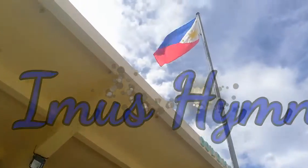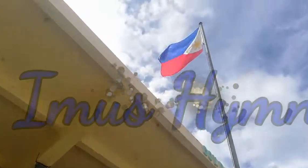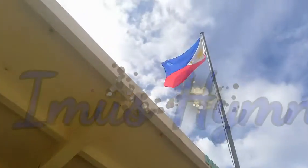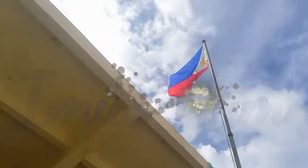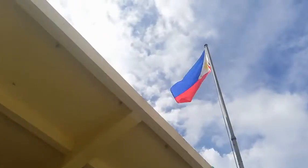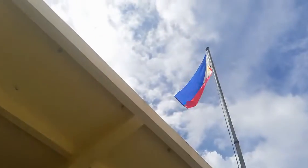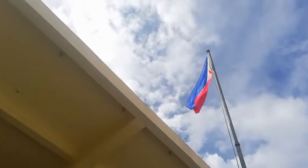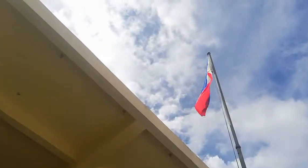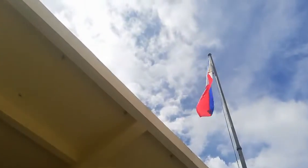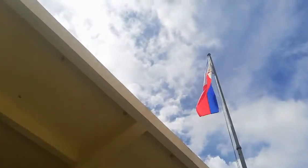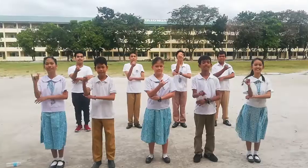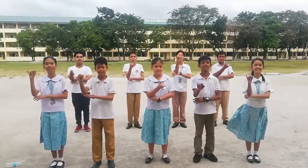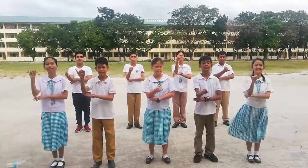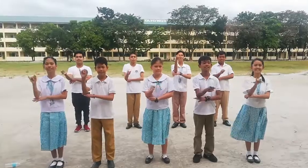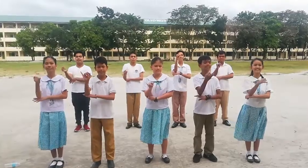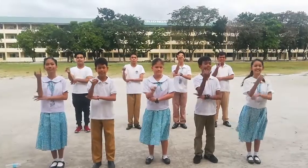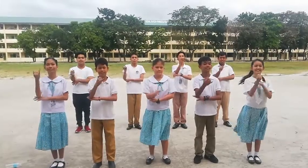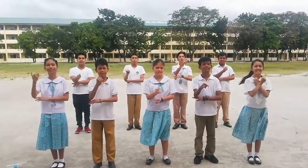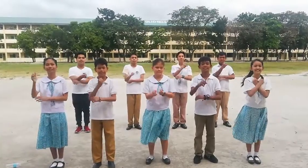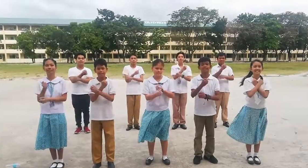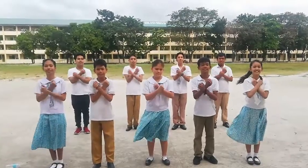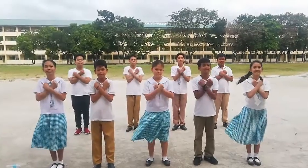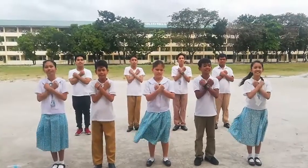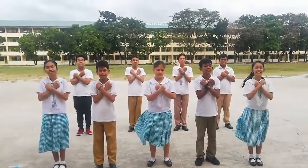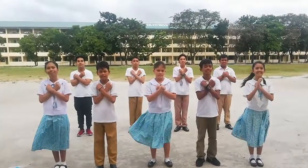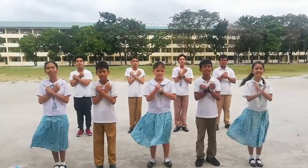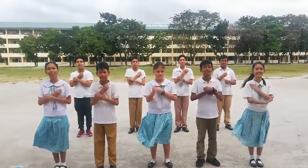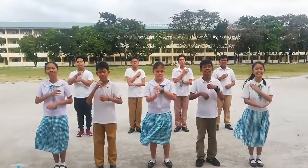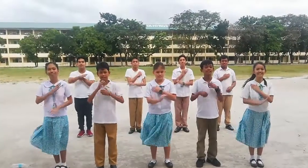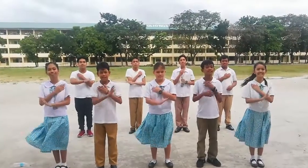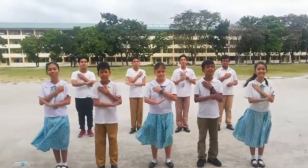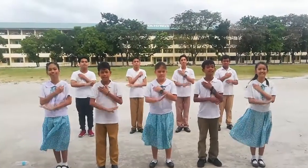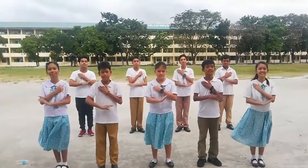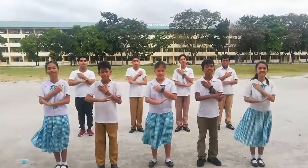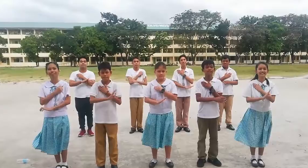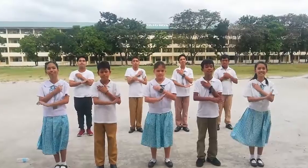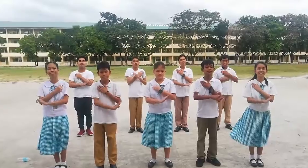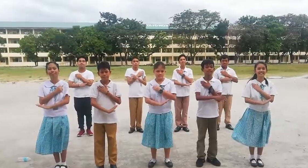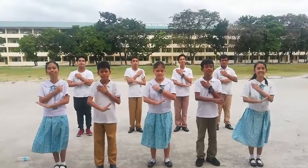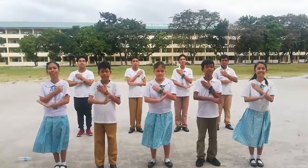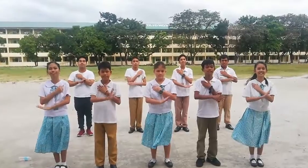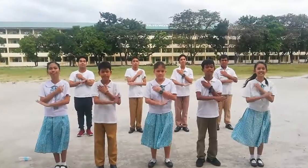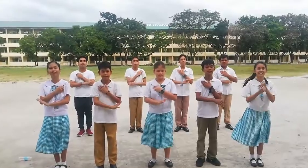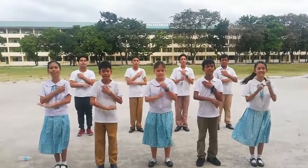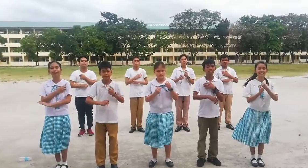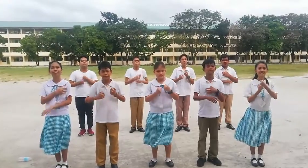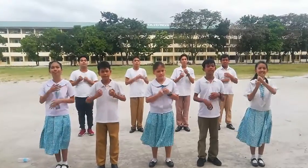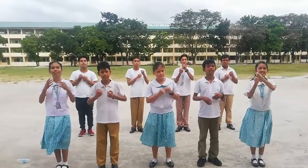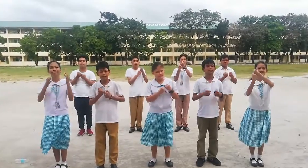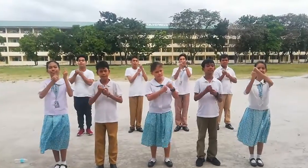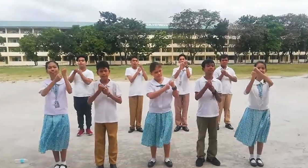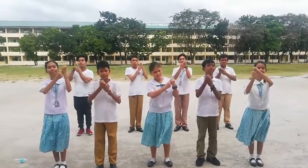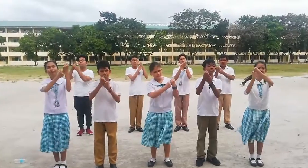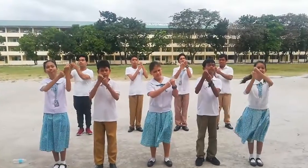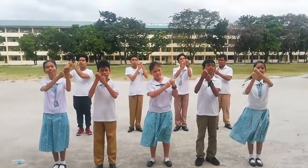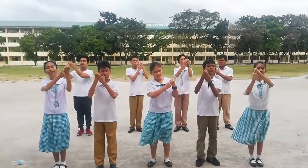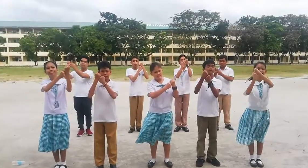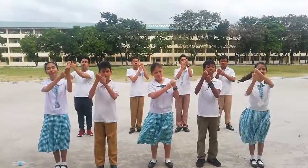Ang imus, mahal kong bayan Sulong sa